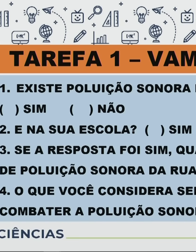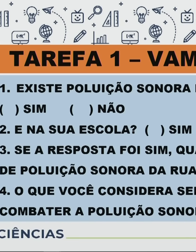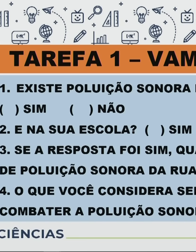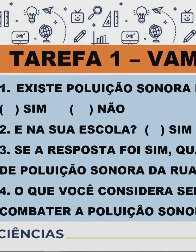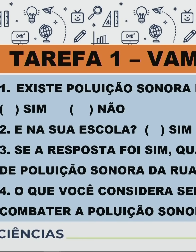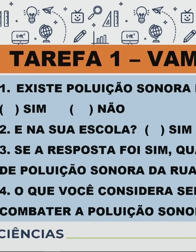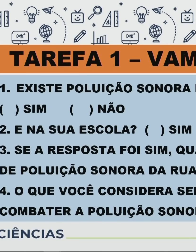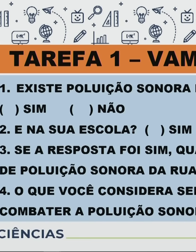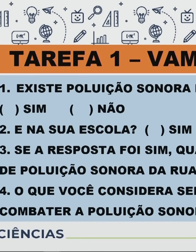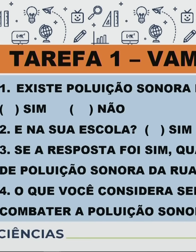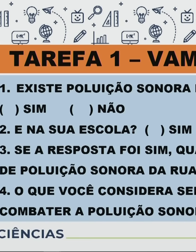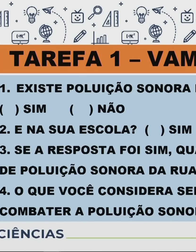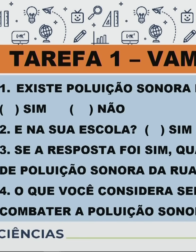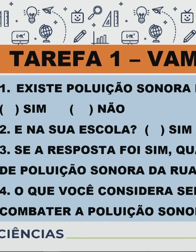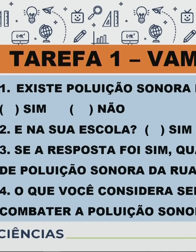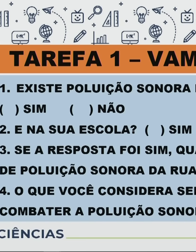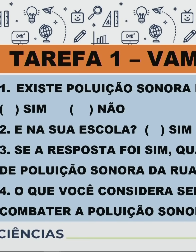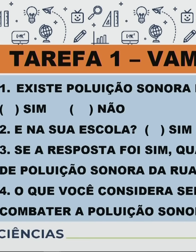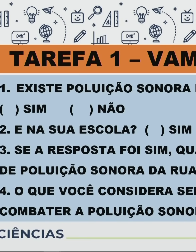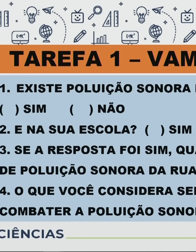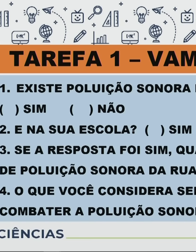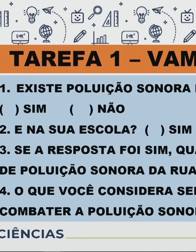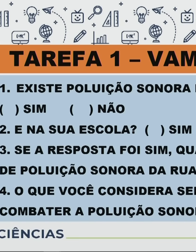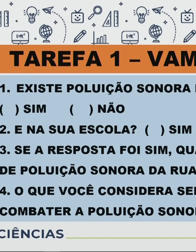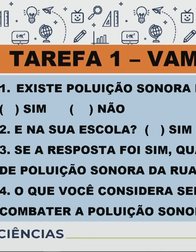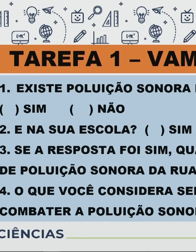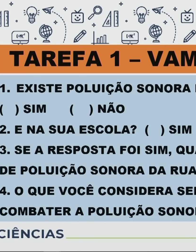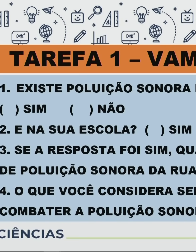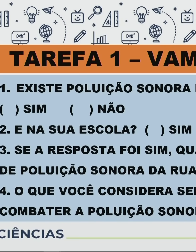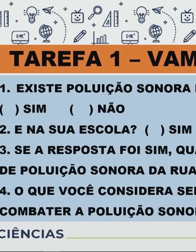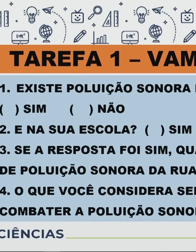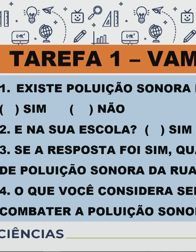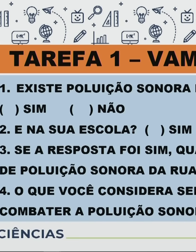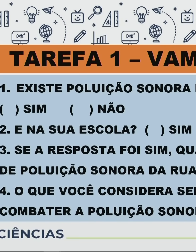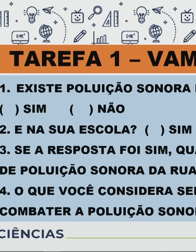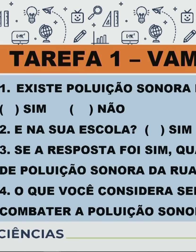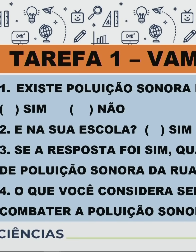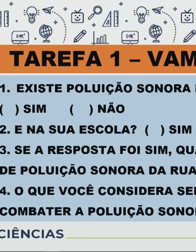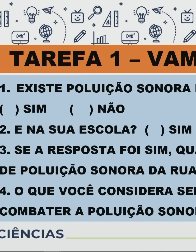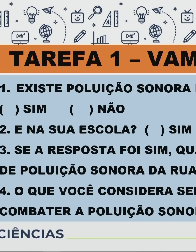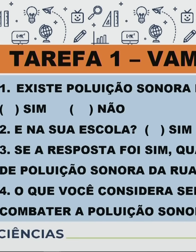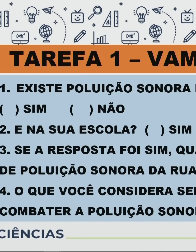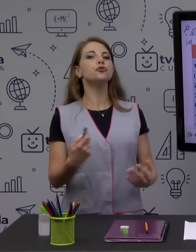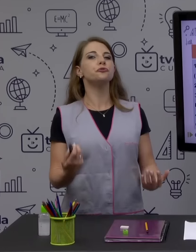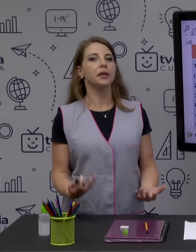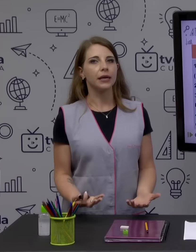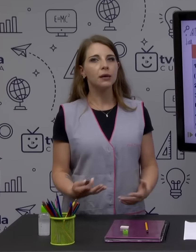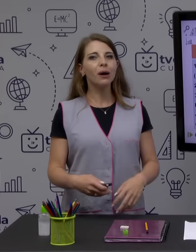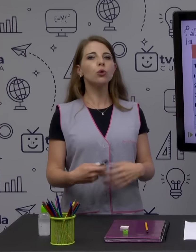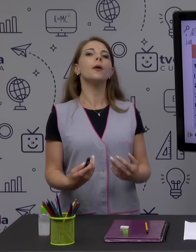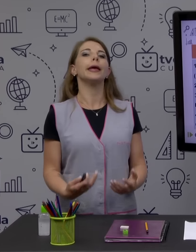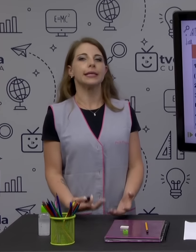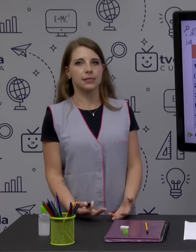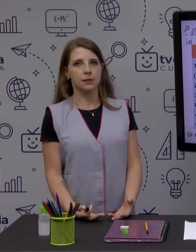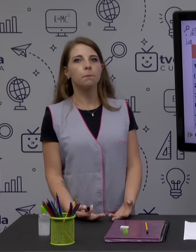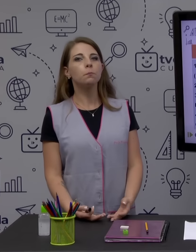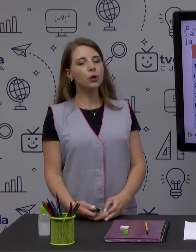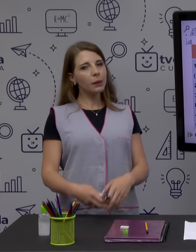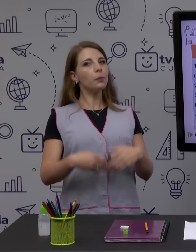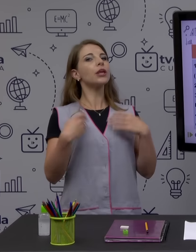quais são as principais fontes de poluição sonora da sua rua ou da sua escola? Da onde vem? Que barulho é esse? Por quem